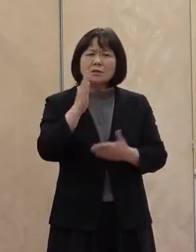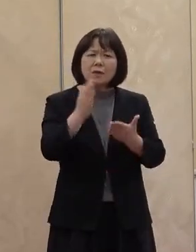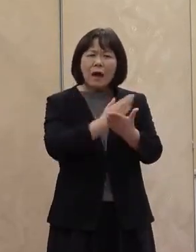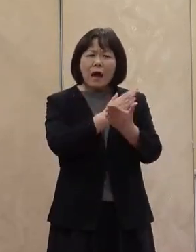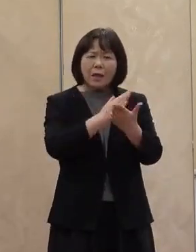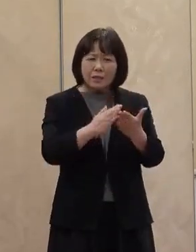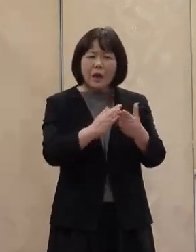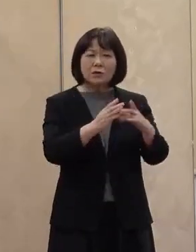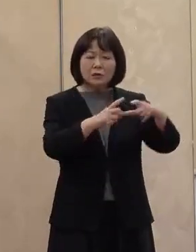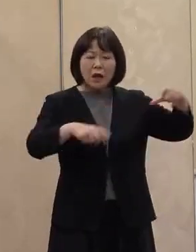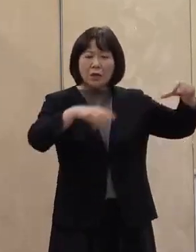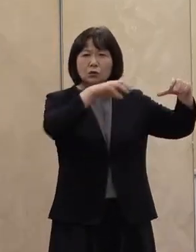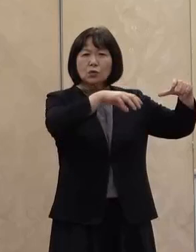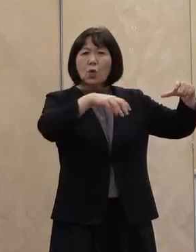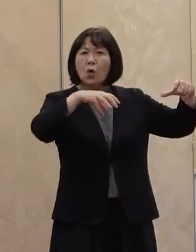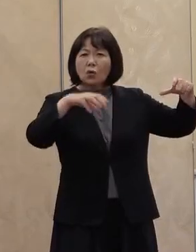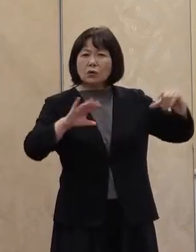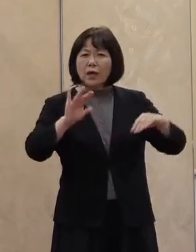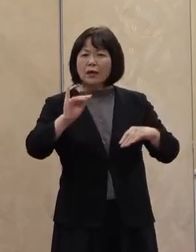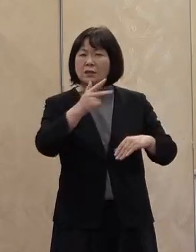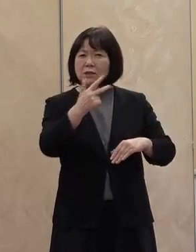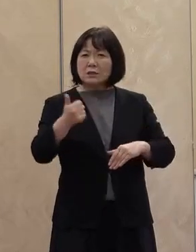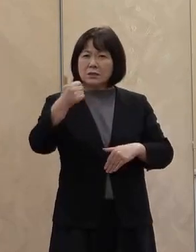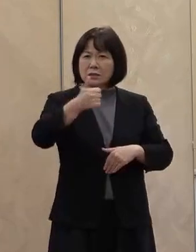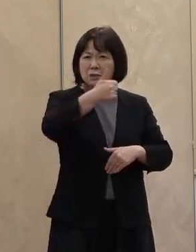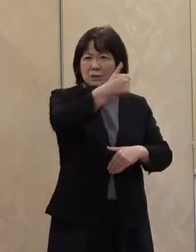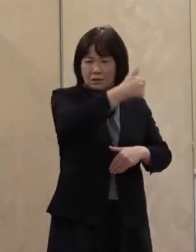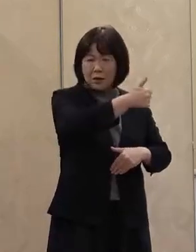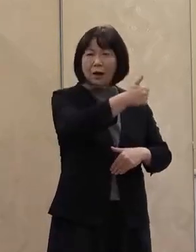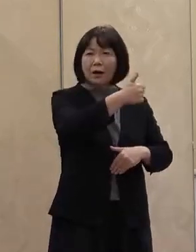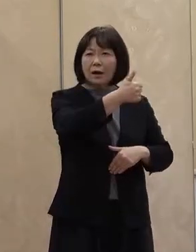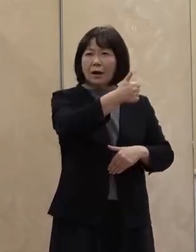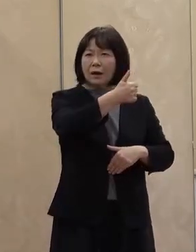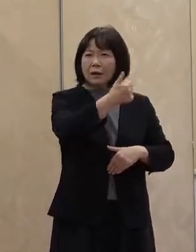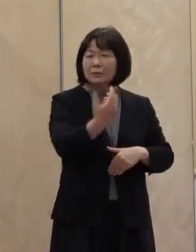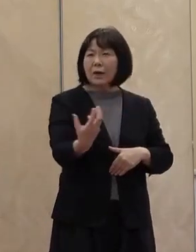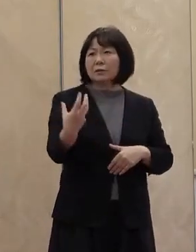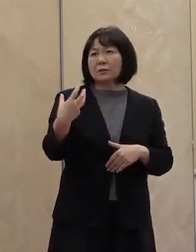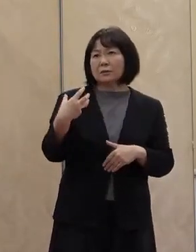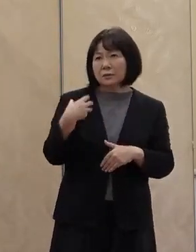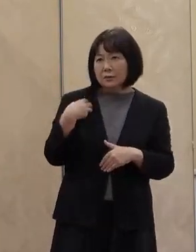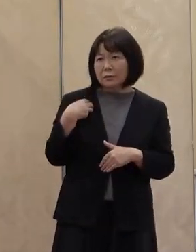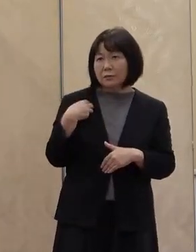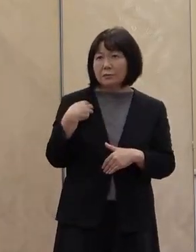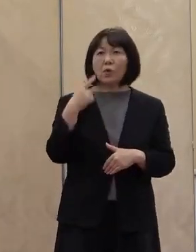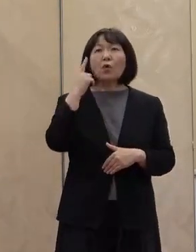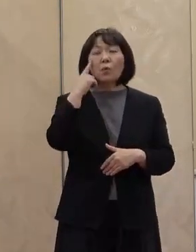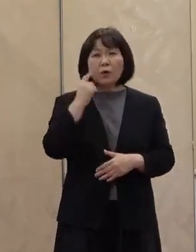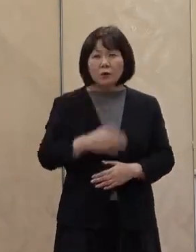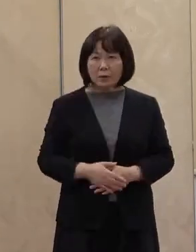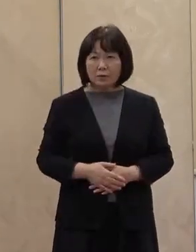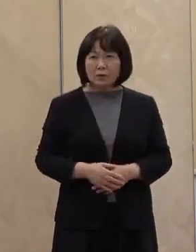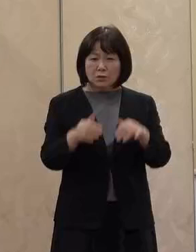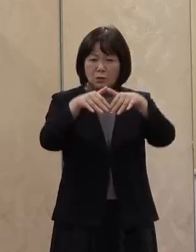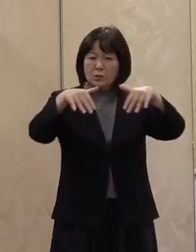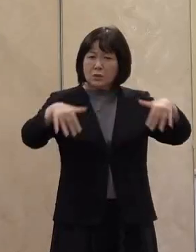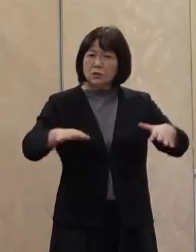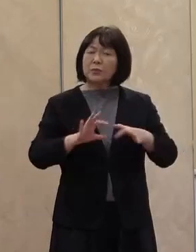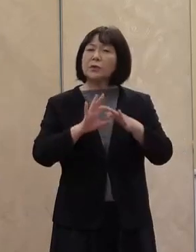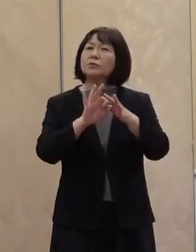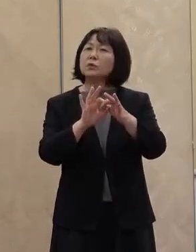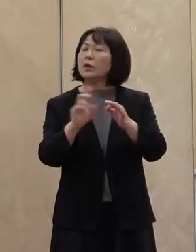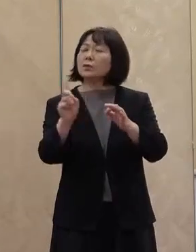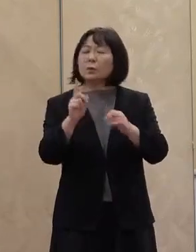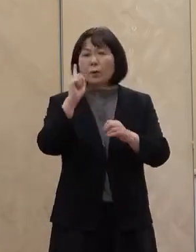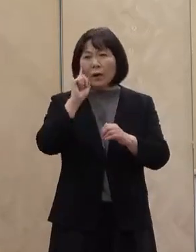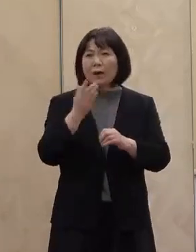は各都道府県知事に、まあ委ねられているところがあると思うんですけど、まあ、そういう仕組みについては